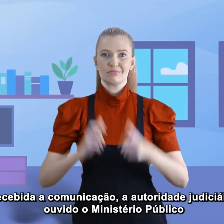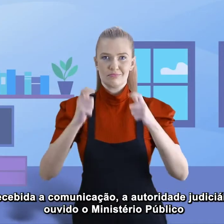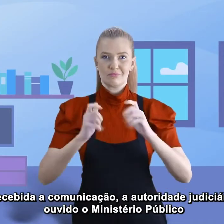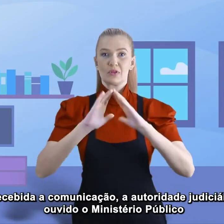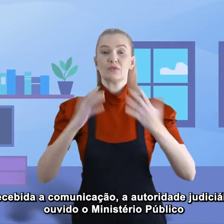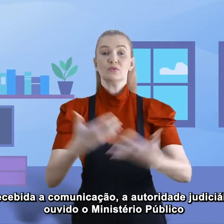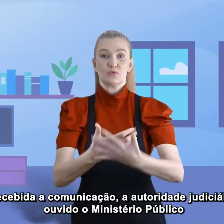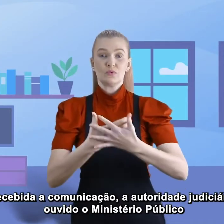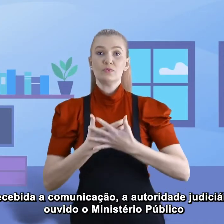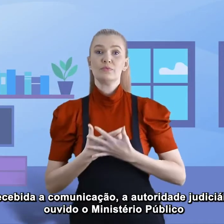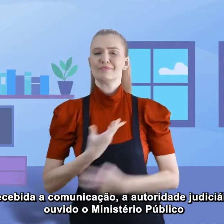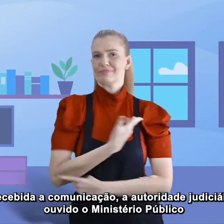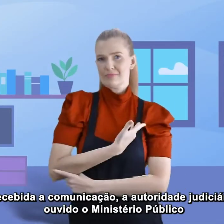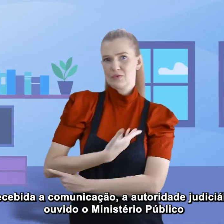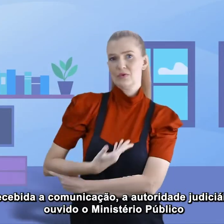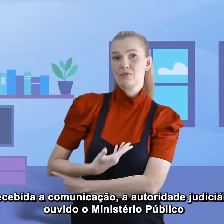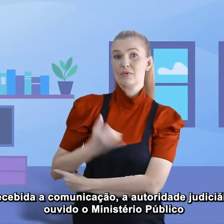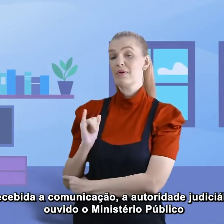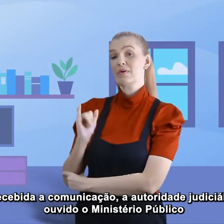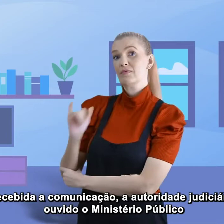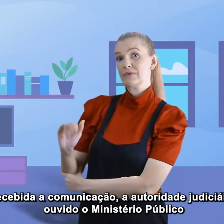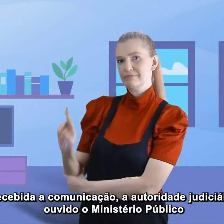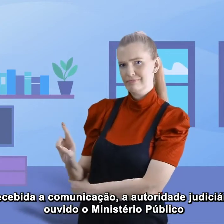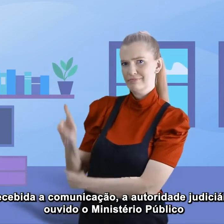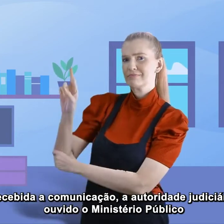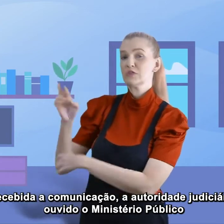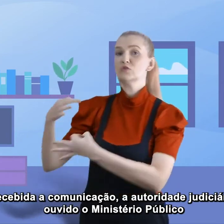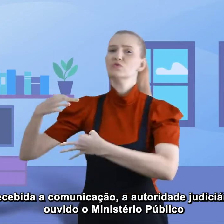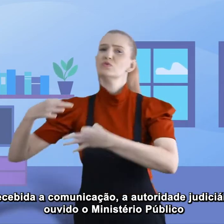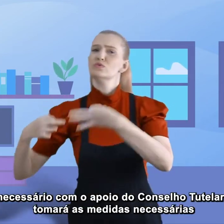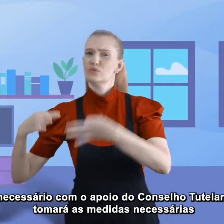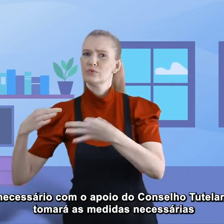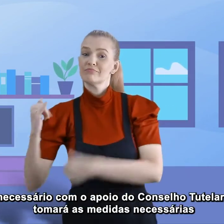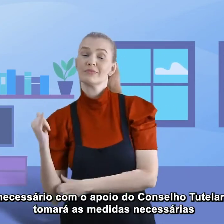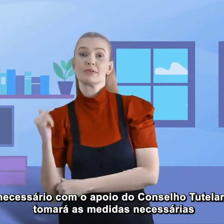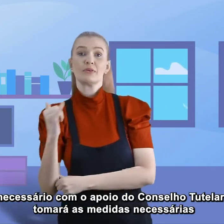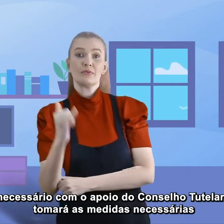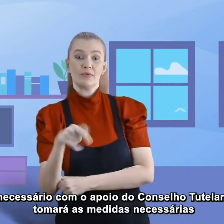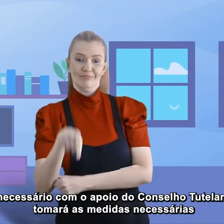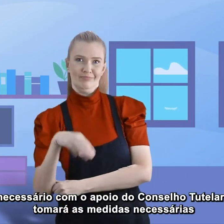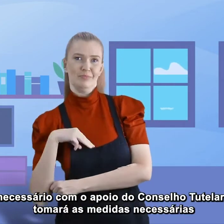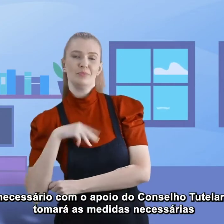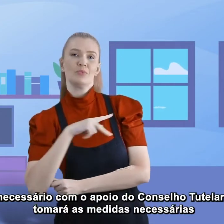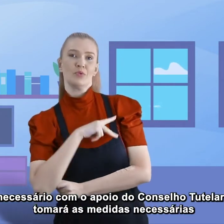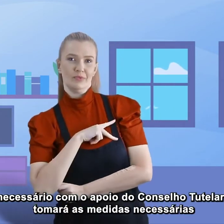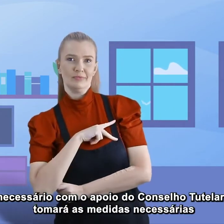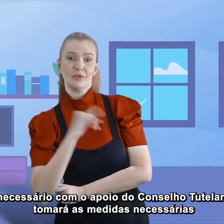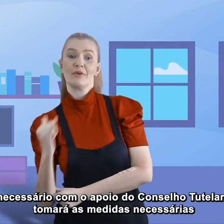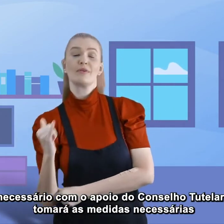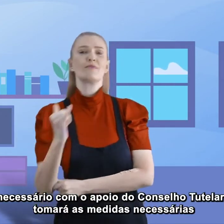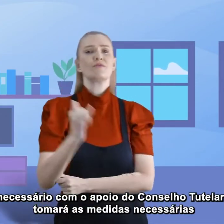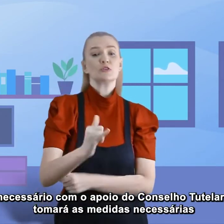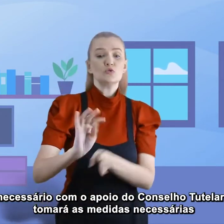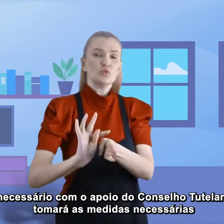Recebida a comunicação, a autoridade judiciária, ouvido o Ministério Público e, se necessário, com apoio do Conselho Tutelar local, tomará